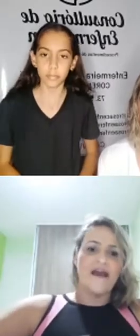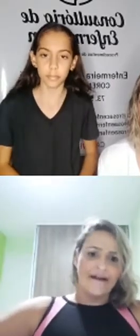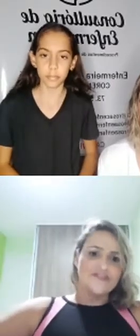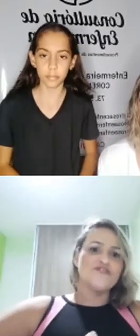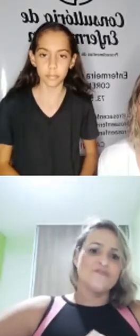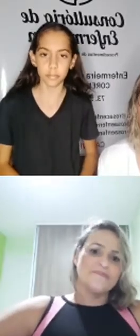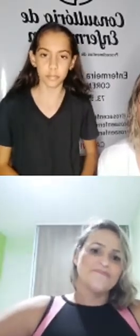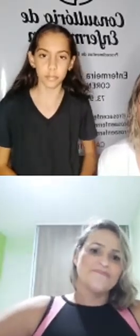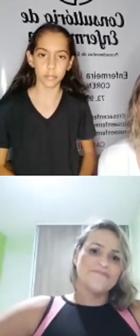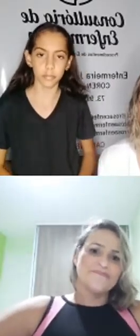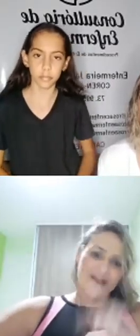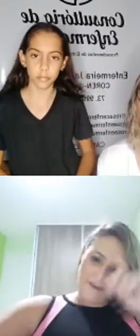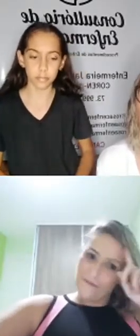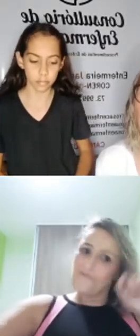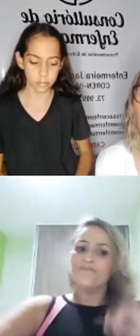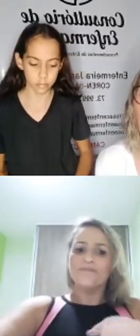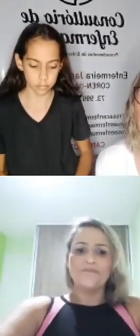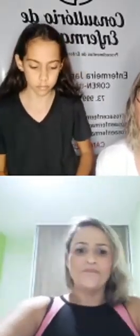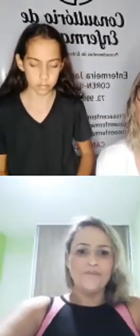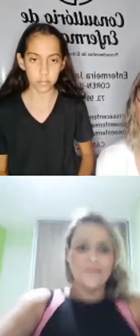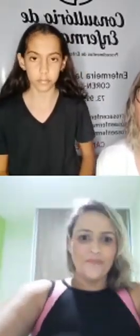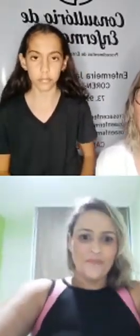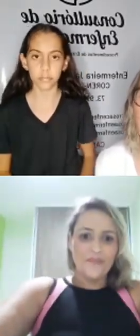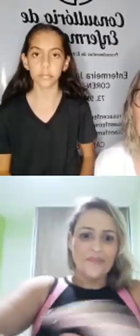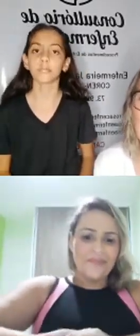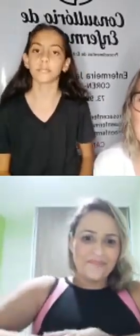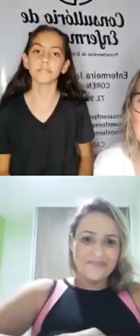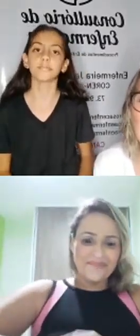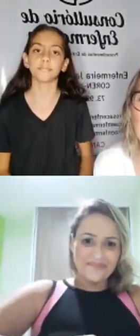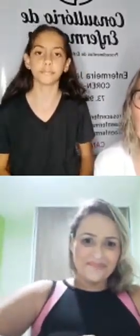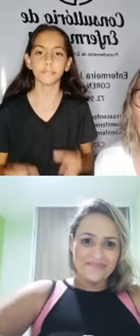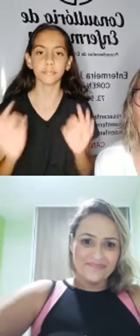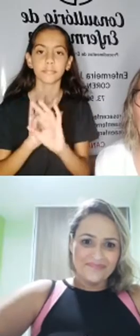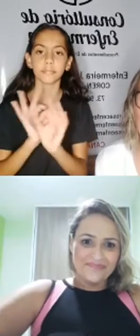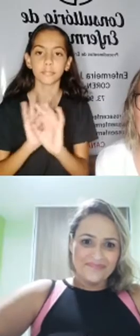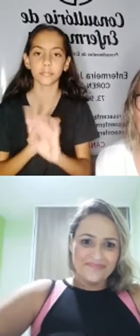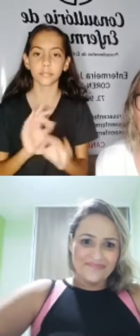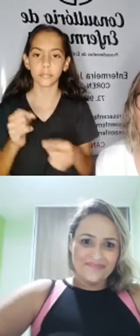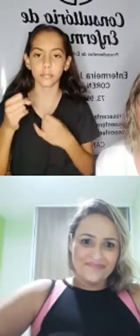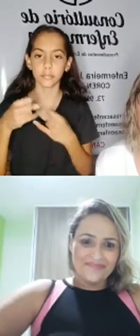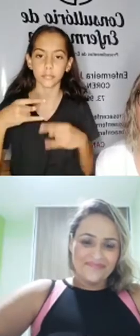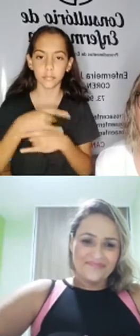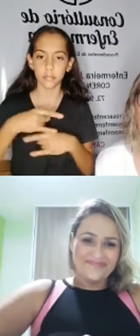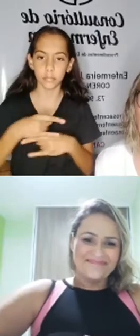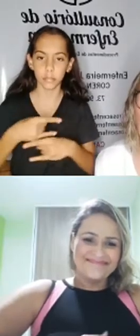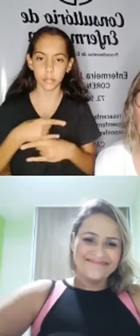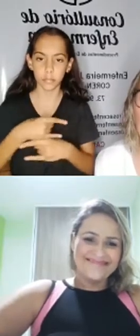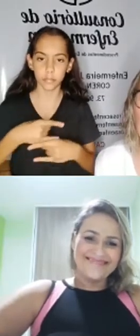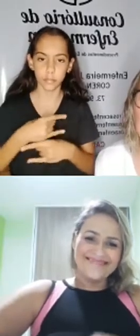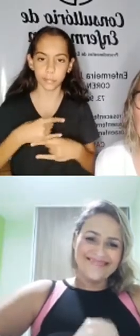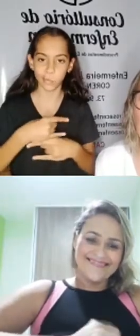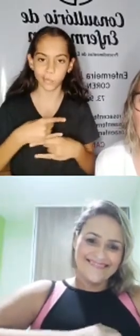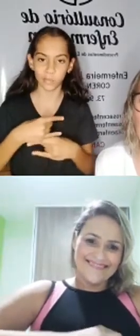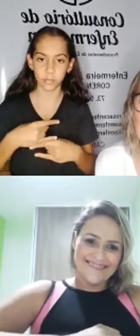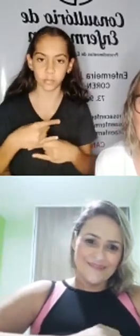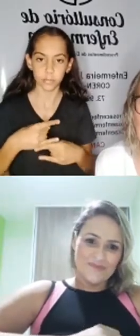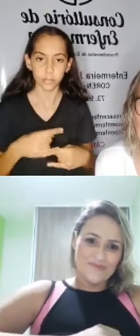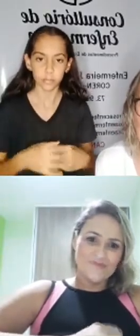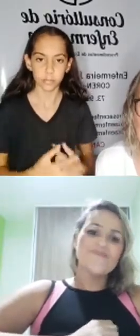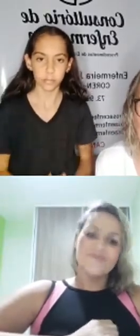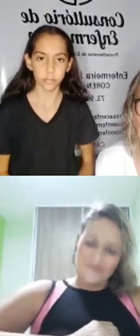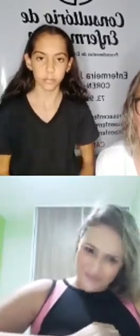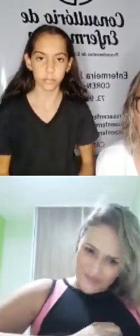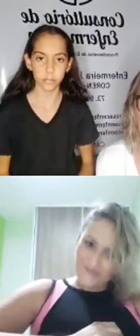esse recadinho, né? Foi uma ótima e excelente colocação, né? Porque o preconceito realmente